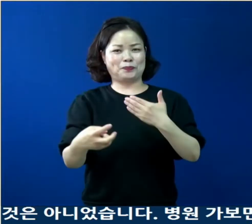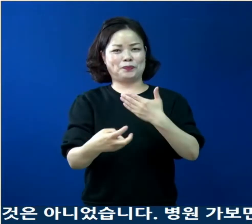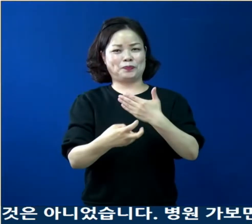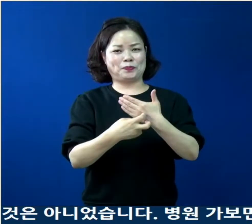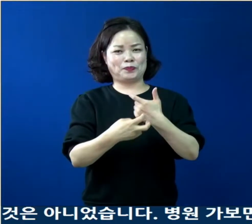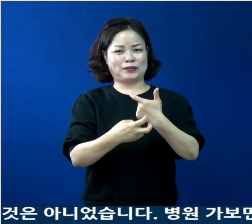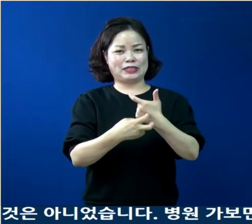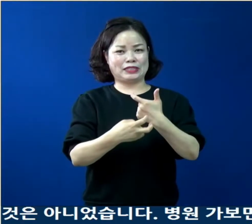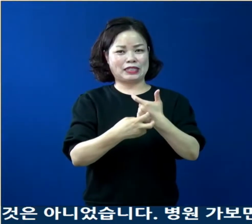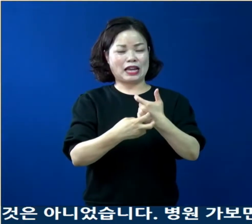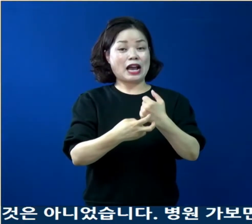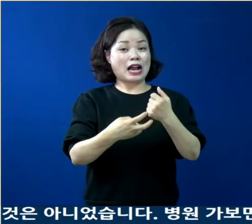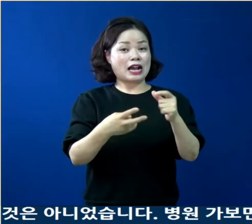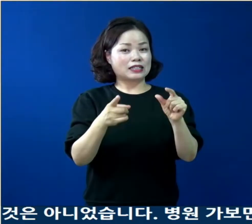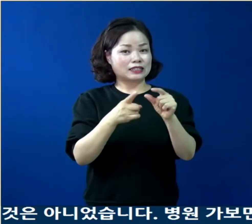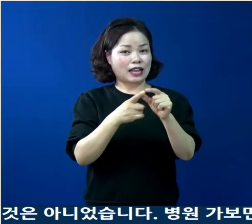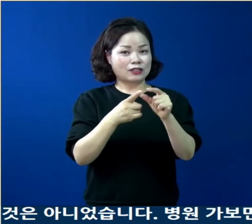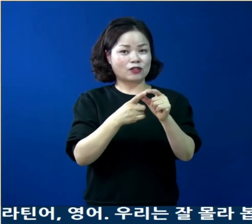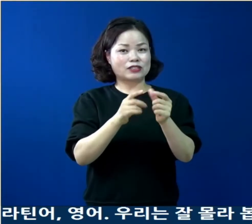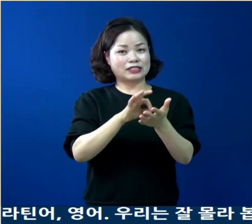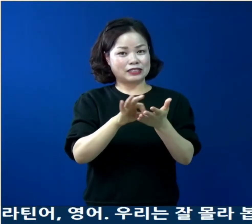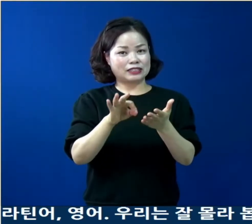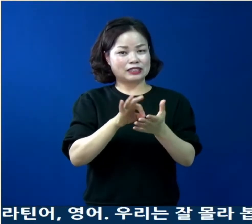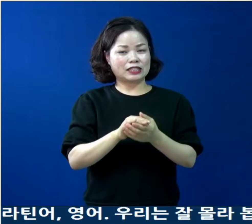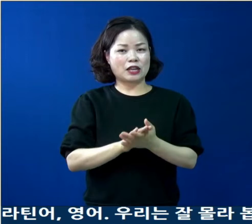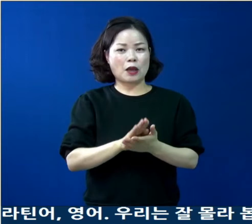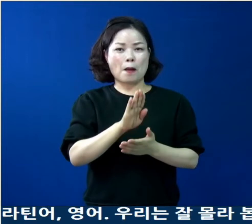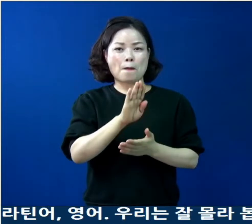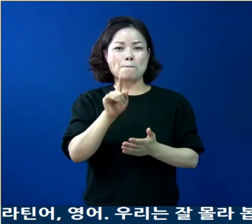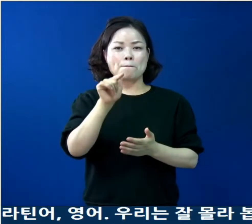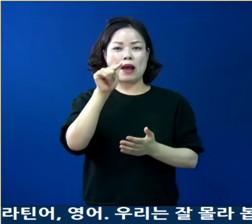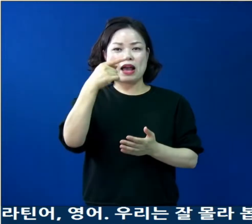있다는 거죠. 몇 번 다룬 것 같습니다. 바늘,